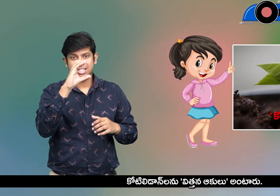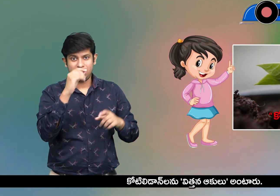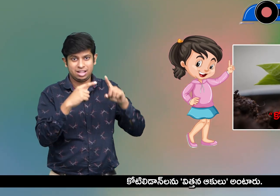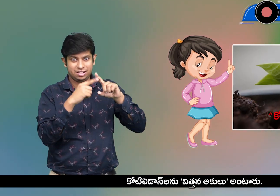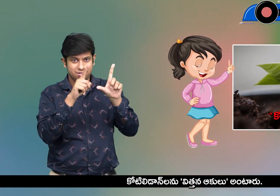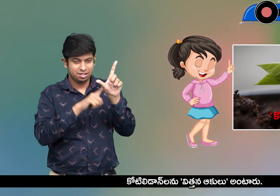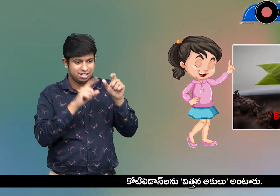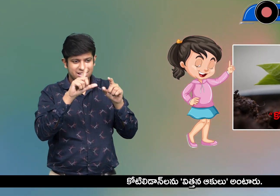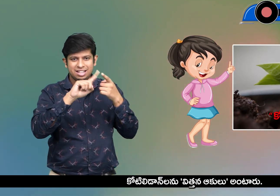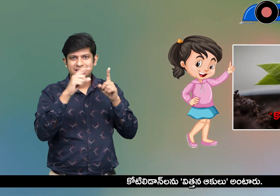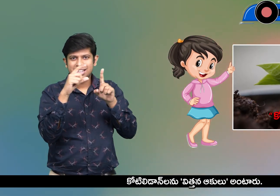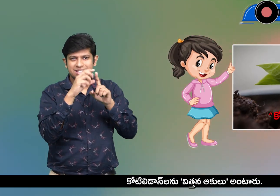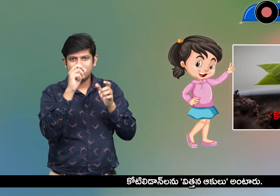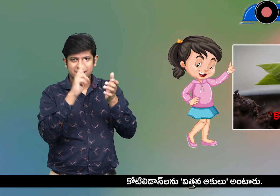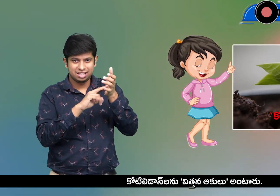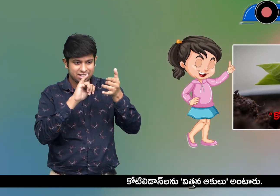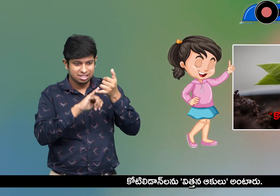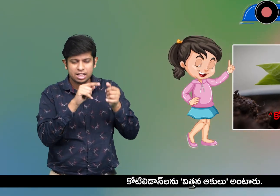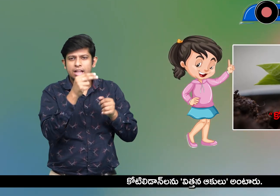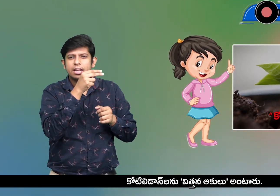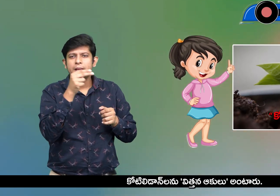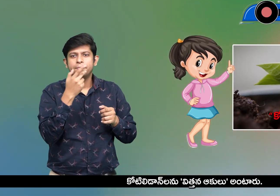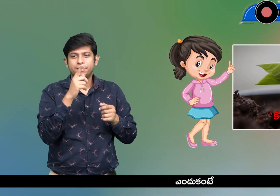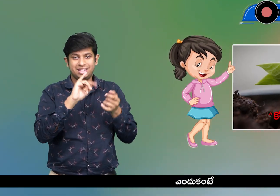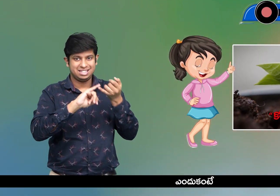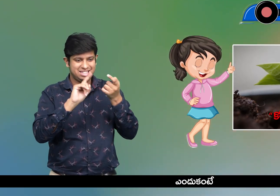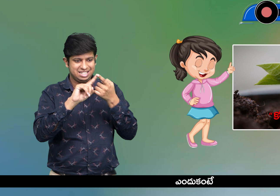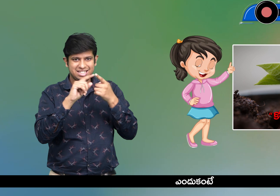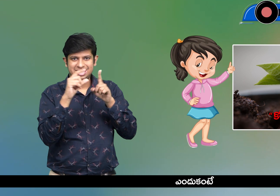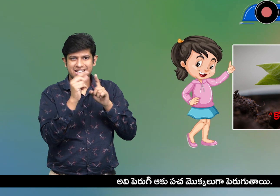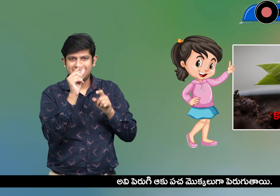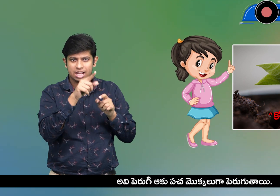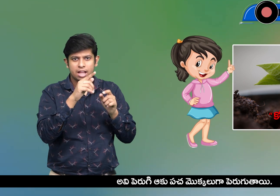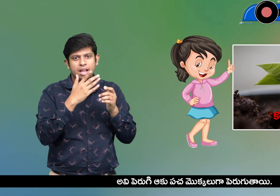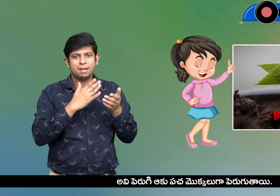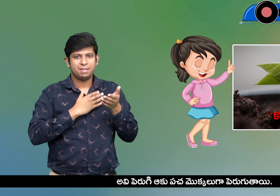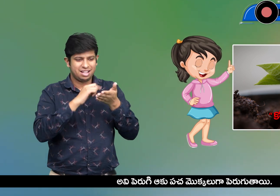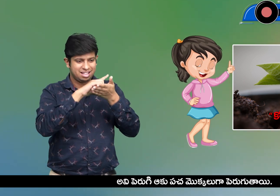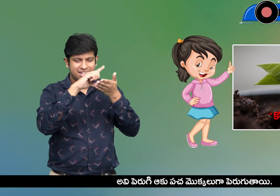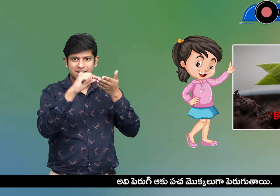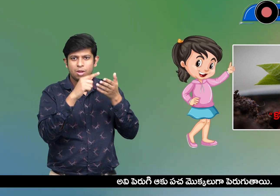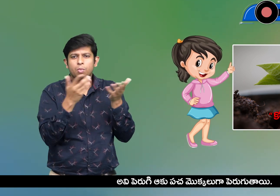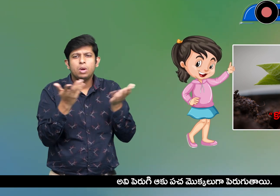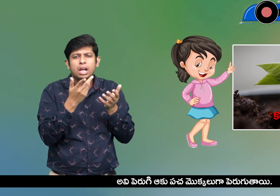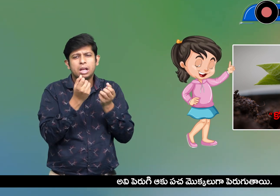కోటిలిడాన్లను విత్తన ఆకులు అంటారు, ఎందుకంటే ఇవి పెరిగి ఆకుపచ్చ మొక్కలుగా ఎదుగుతాయి.